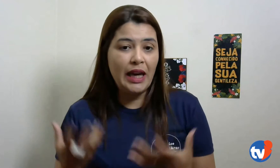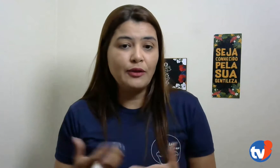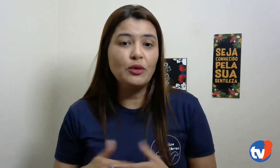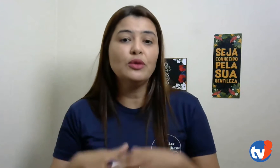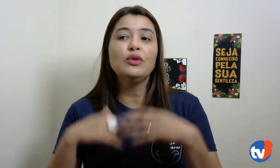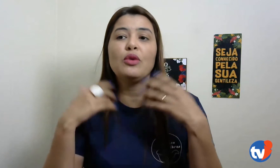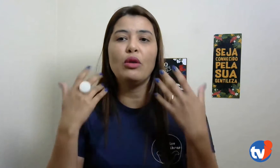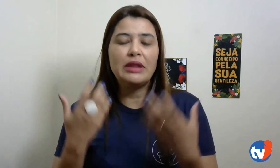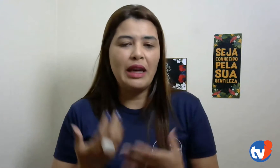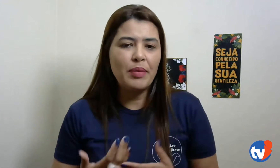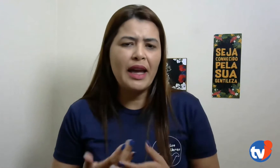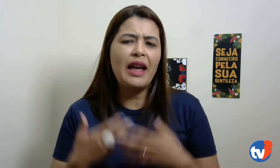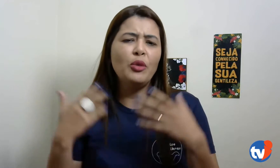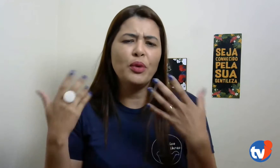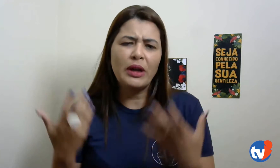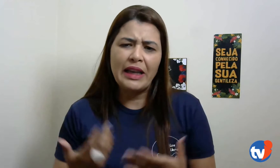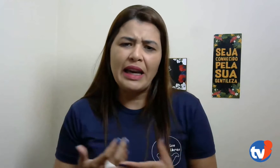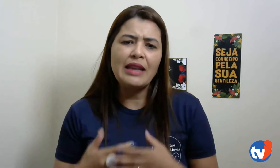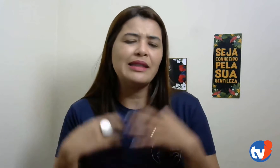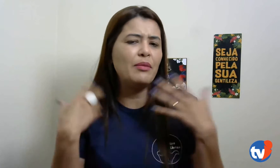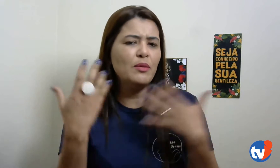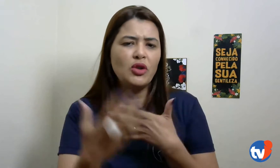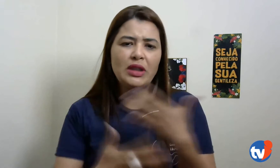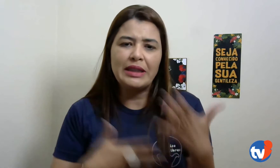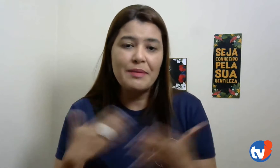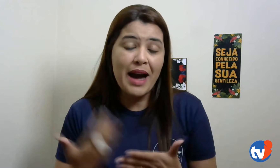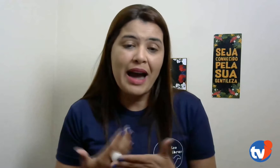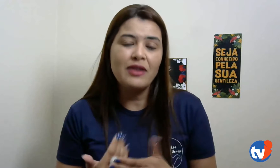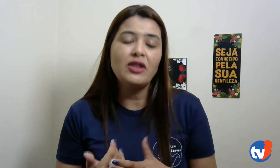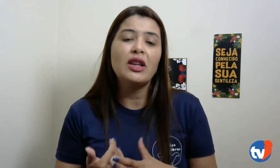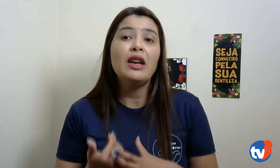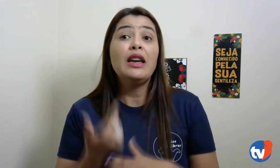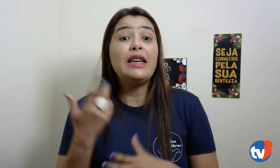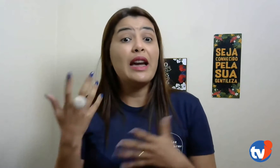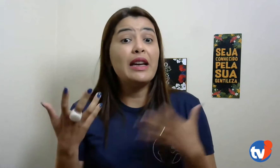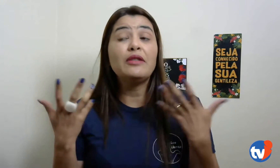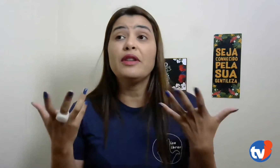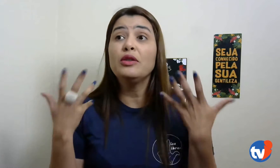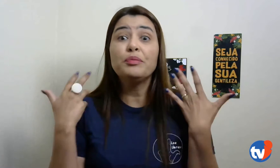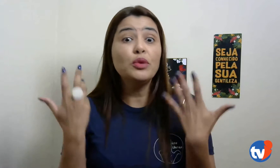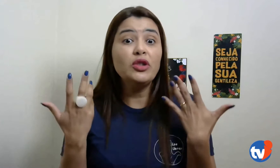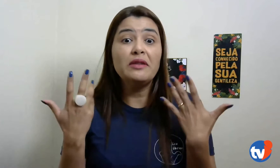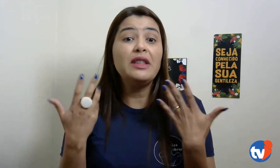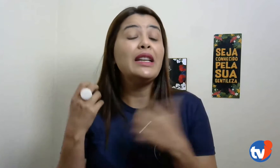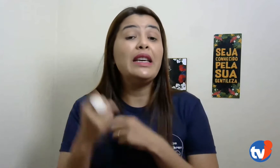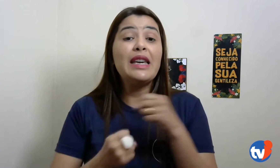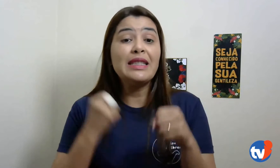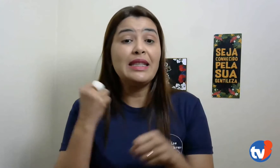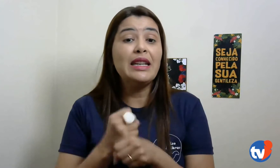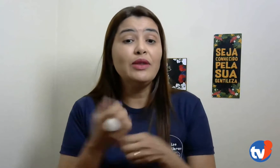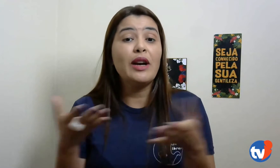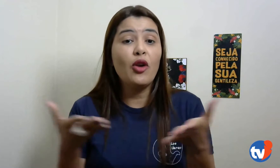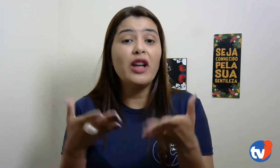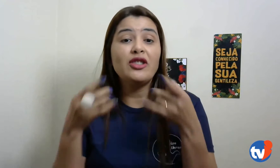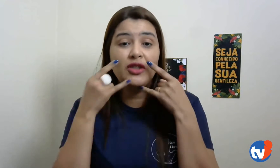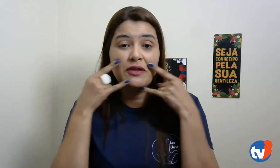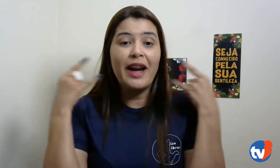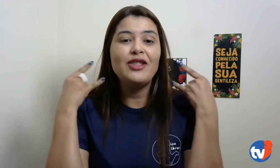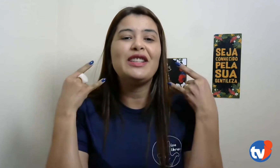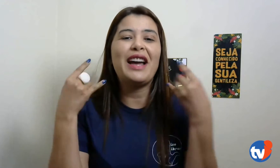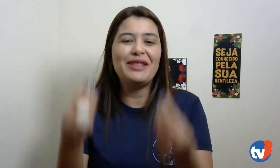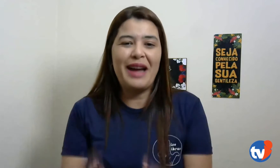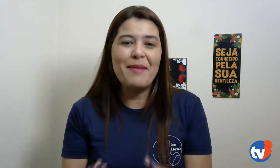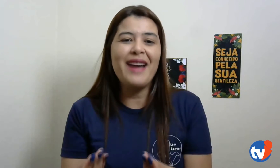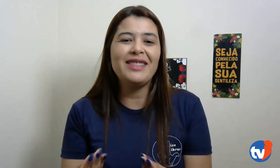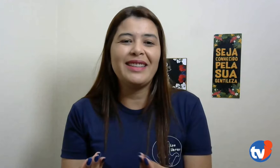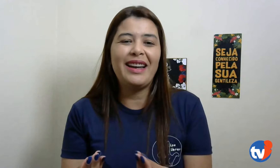eu expliquei tudo, contei para ela o porquê, sempre mostrando imagens. E aí ela falou: puxa vida, e esse ano agora a gente